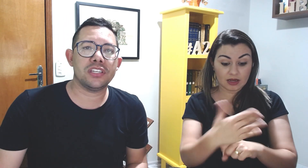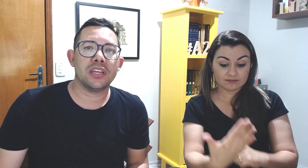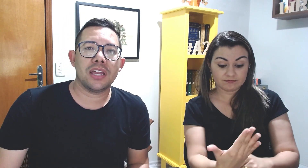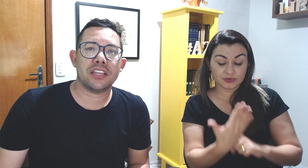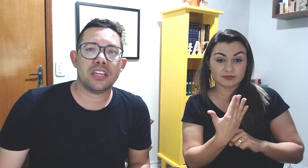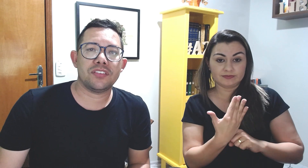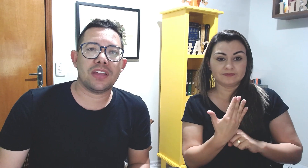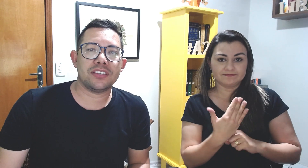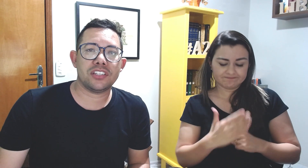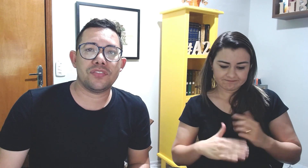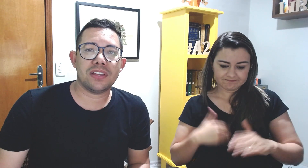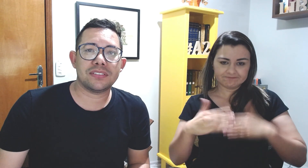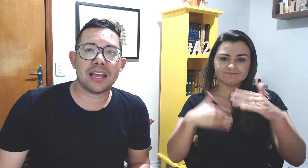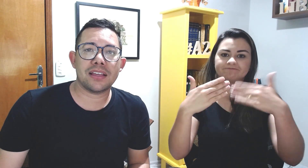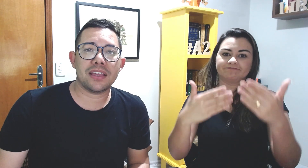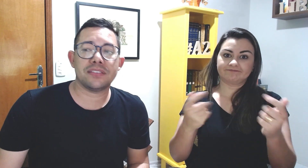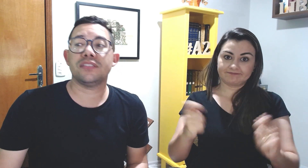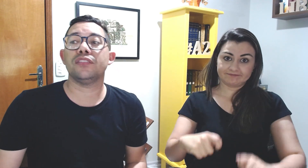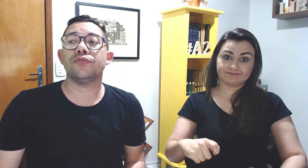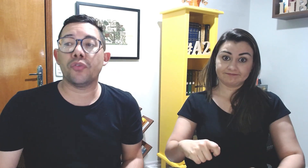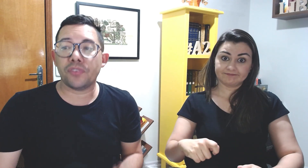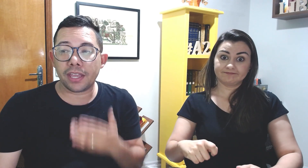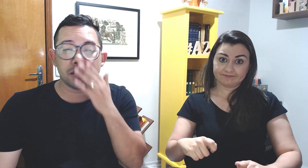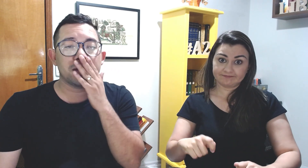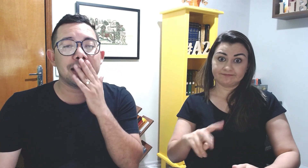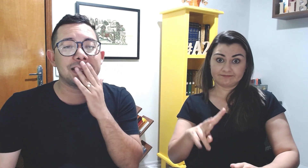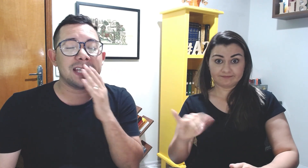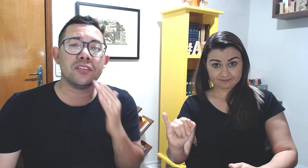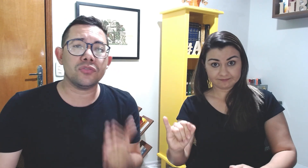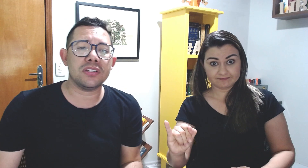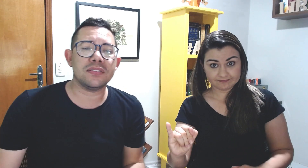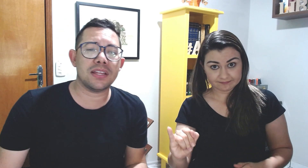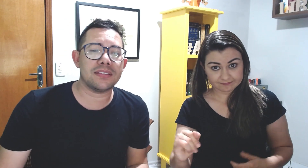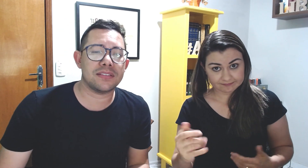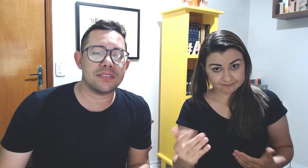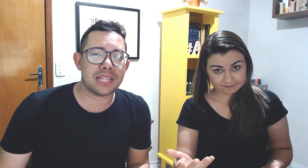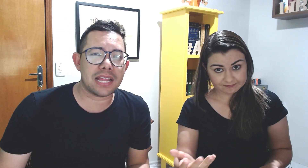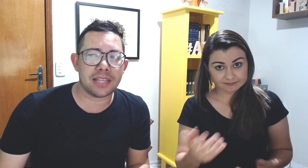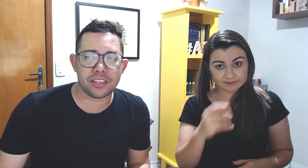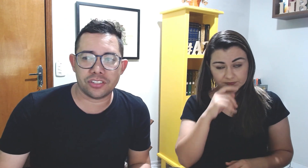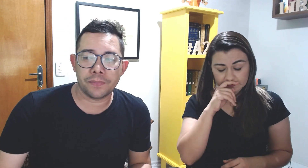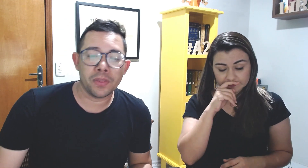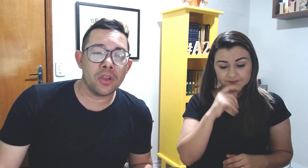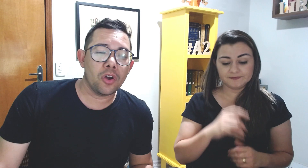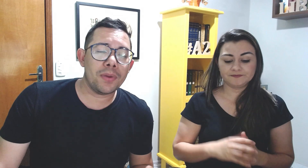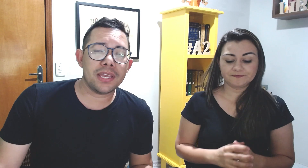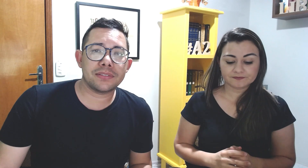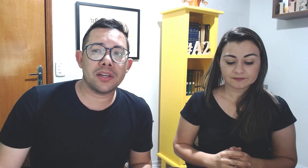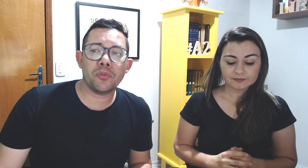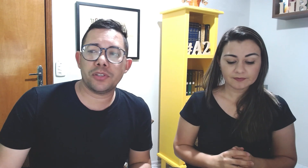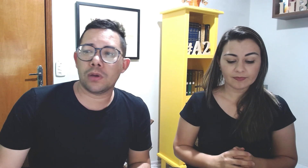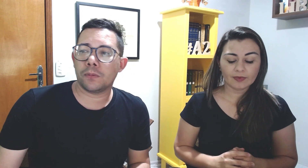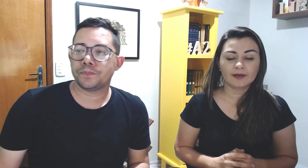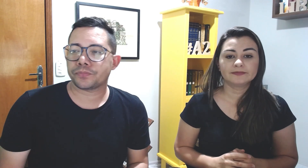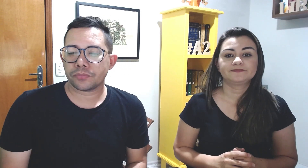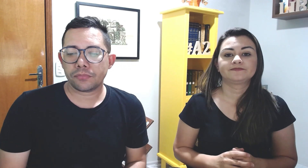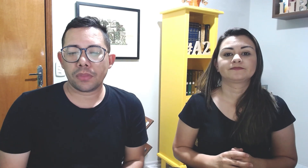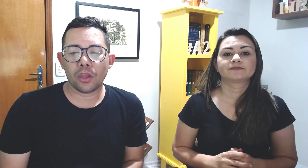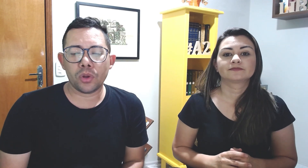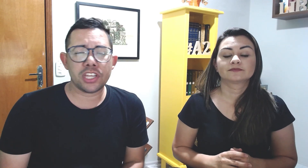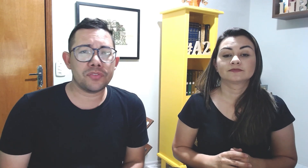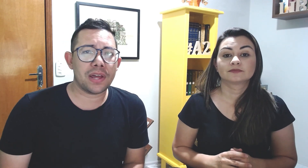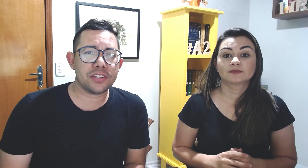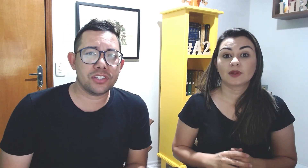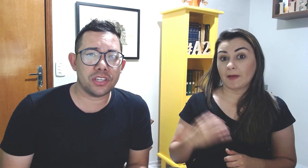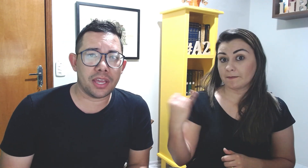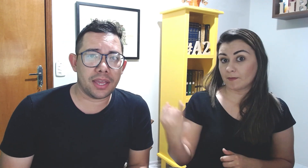importante que a gente venha estar se desenvolvendo, crescendo, utilizando essas estratégias. Uma questão, pessoal,